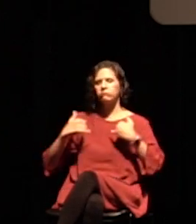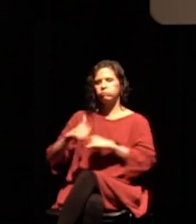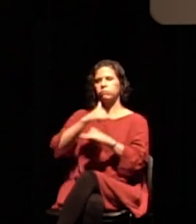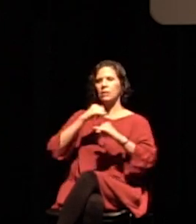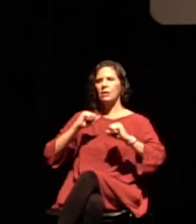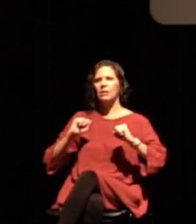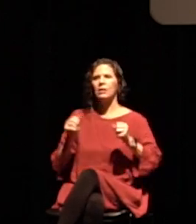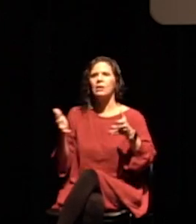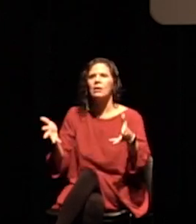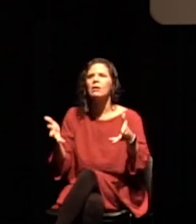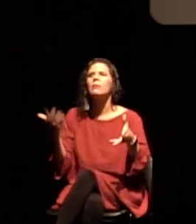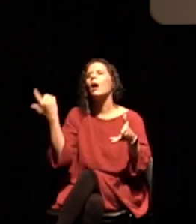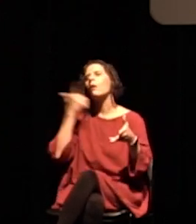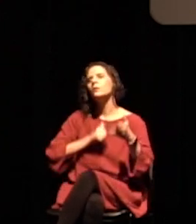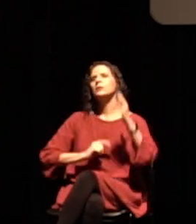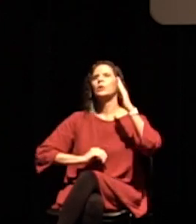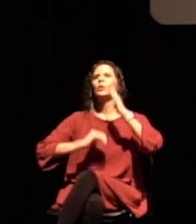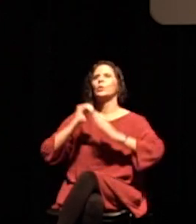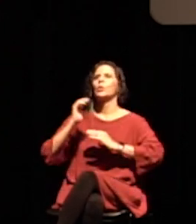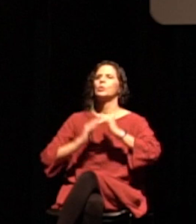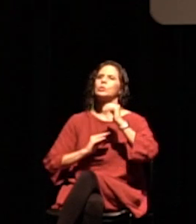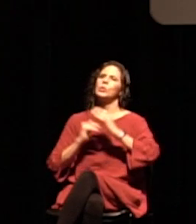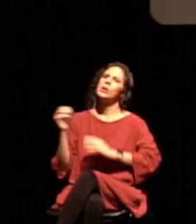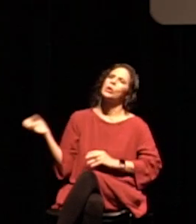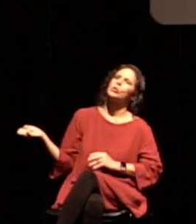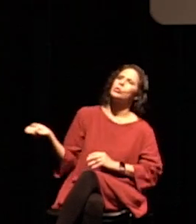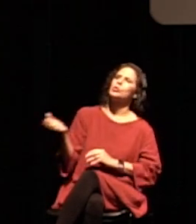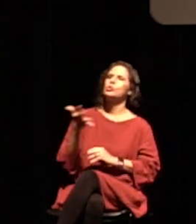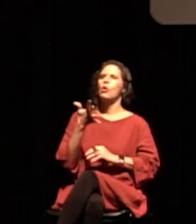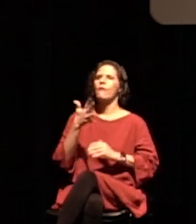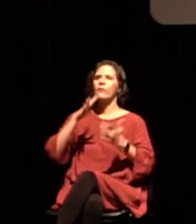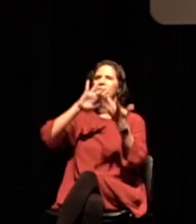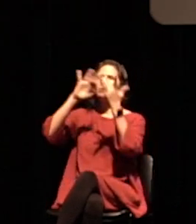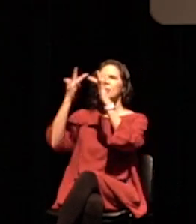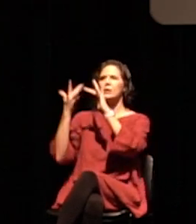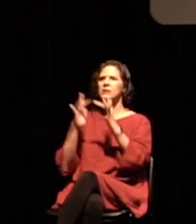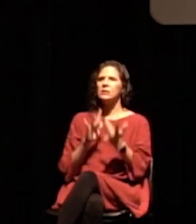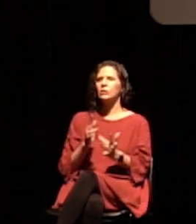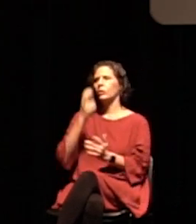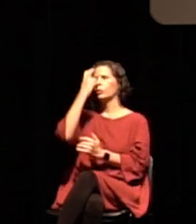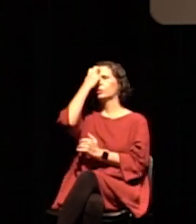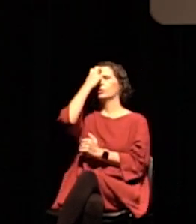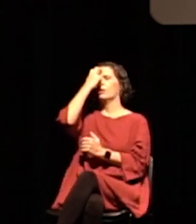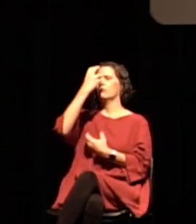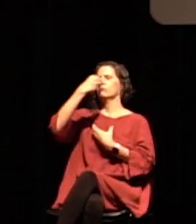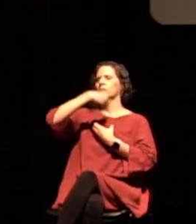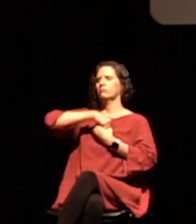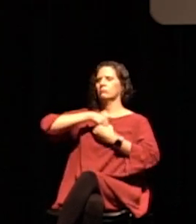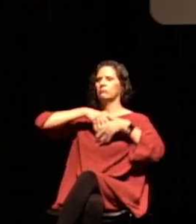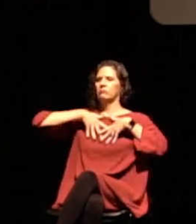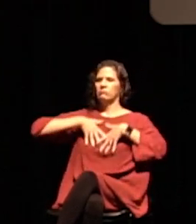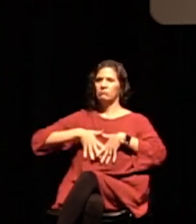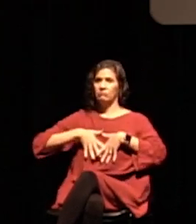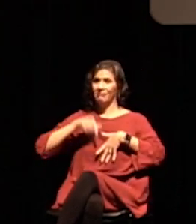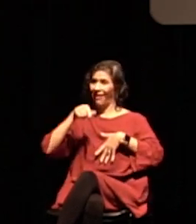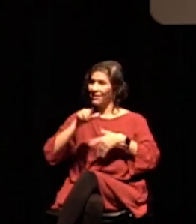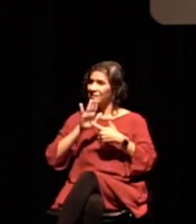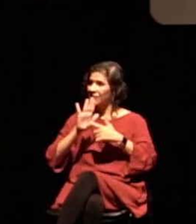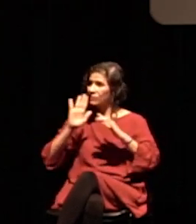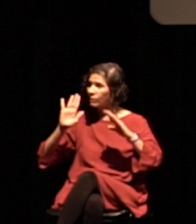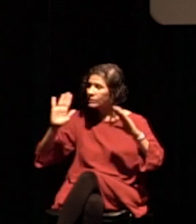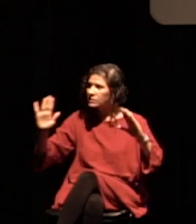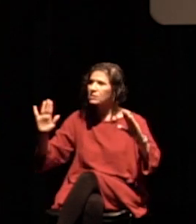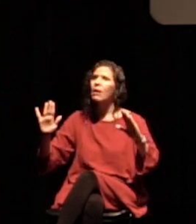para reconstruir o tecido cultural que nos abriga. Eu acho que essa exposição ela não é